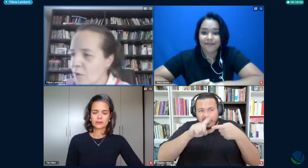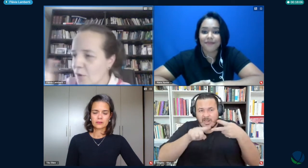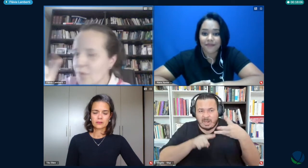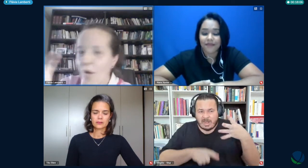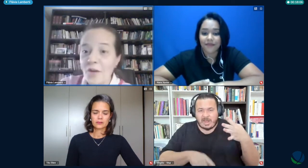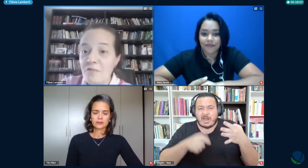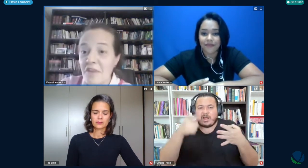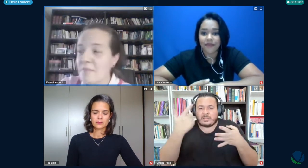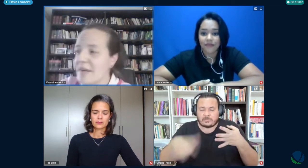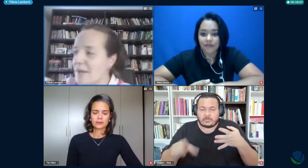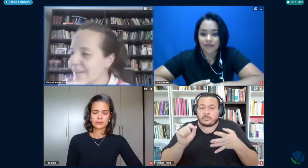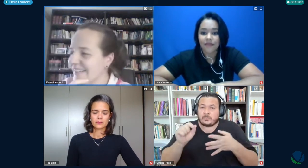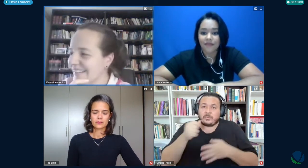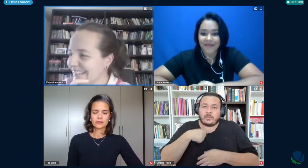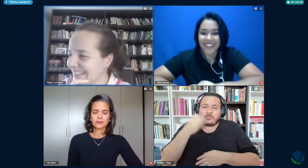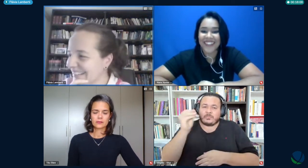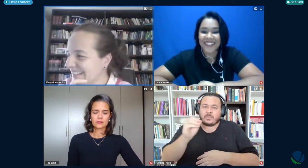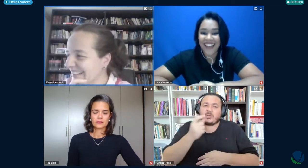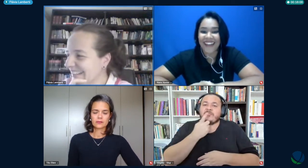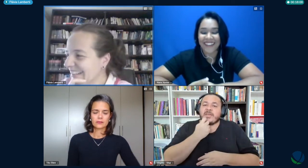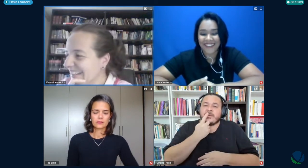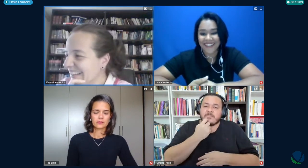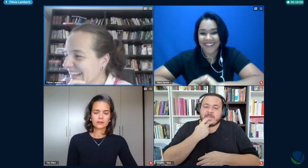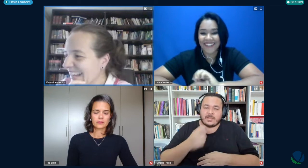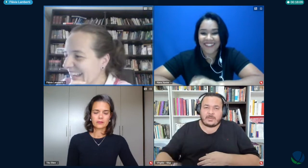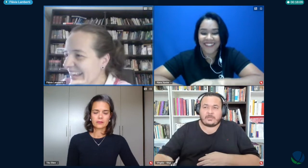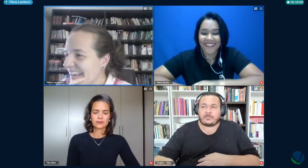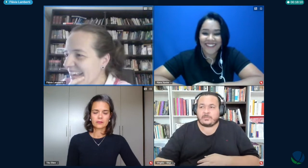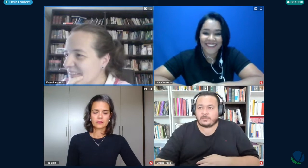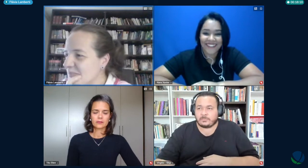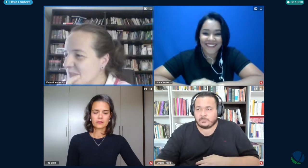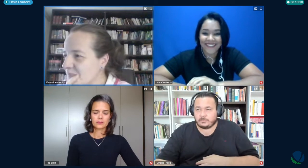eu coloco em vermelho.